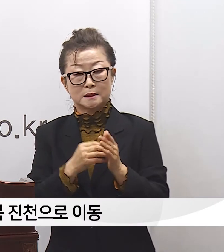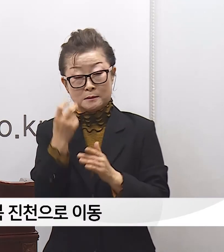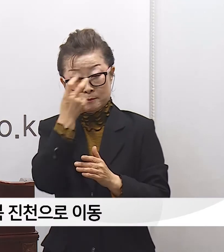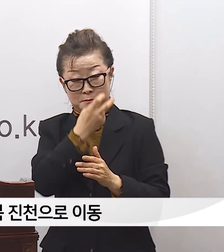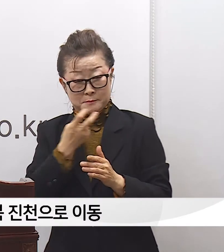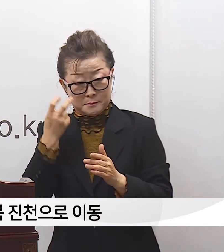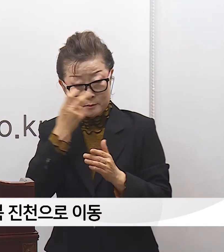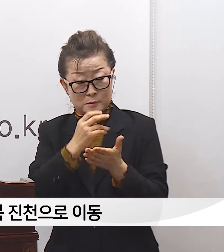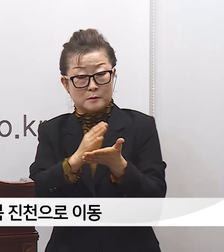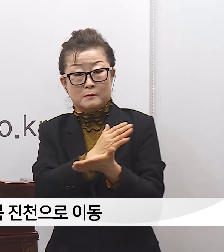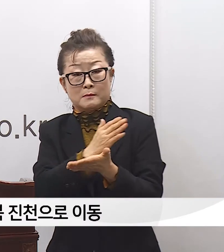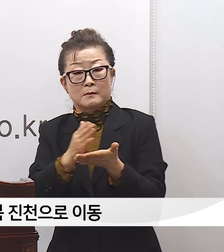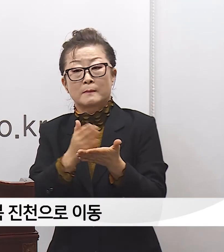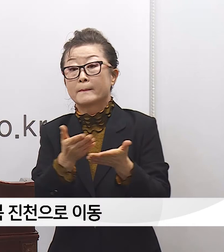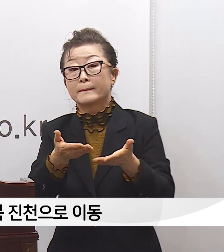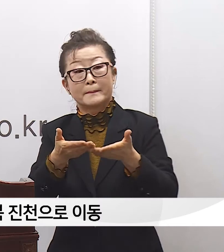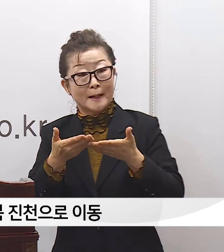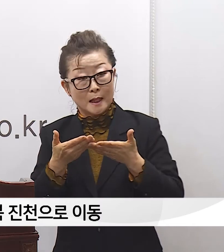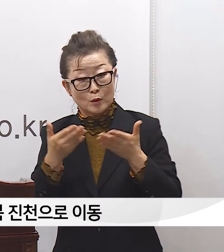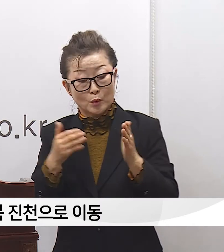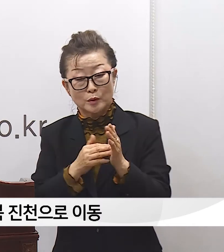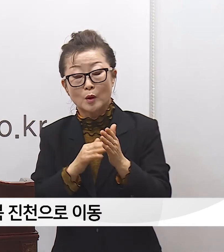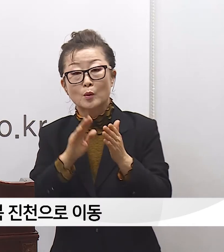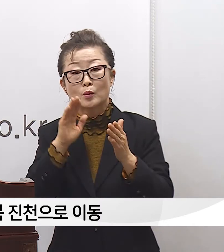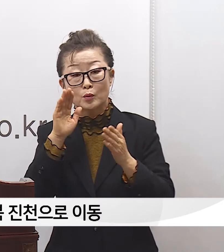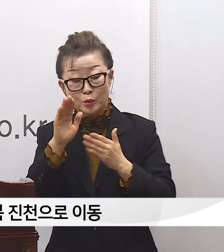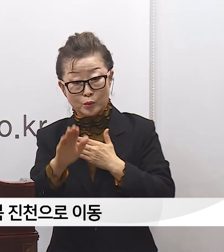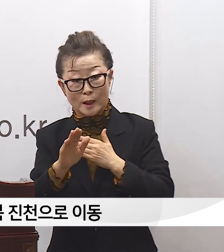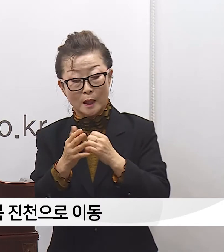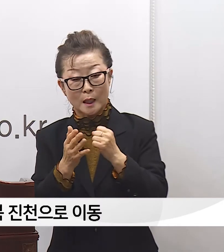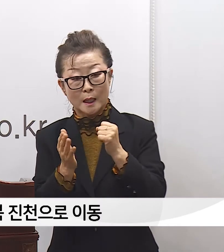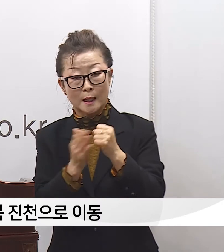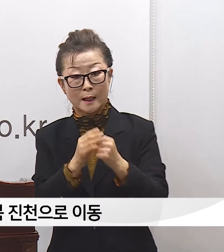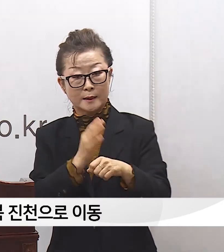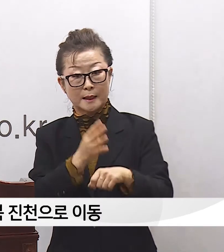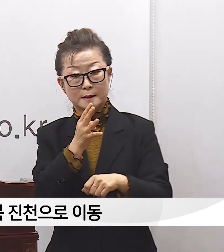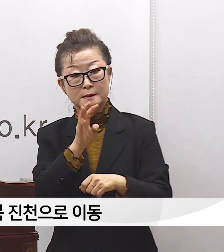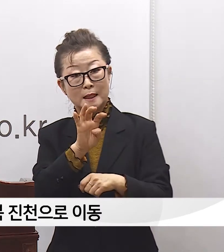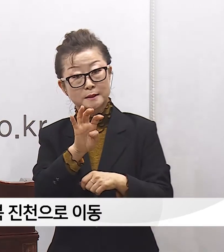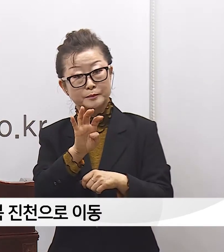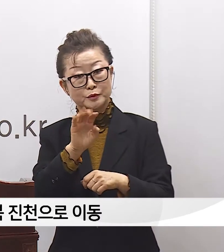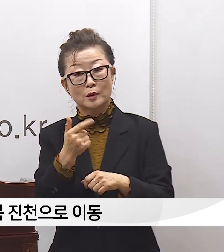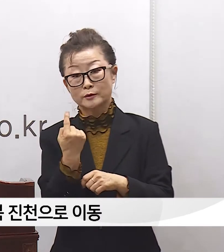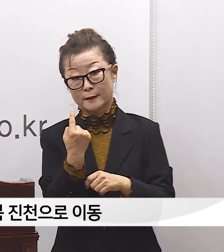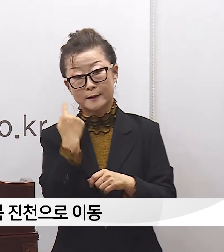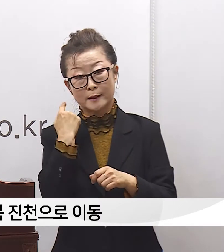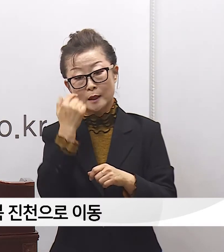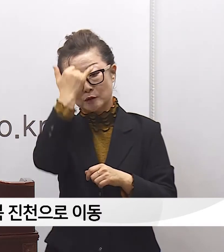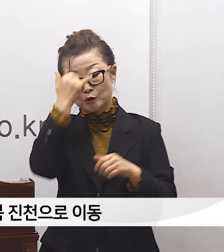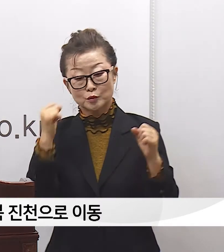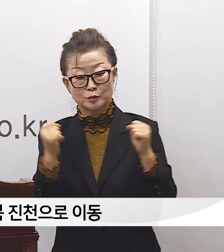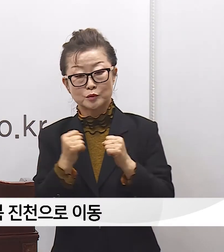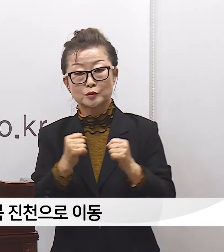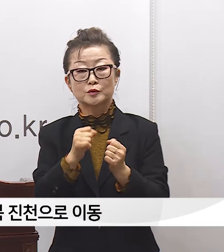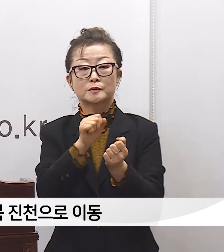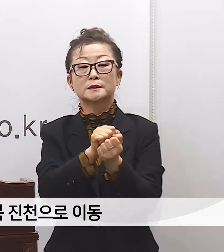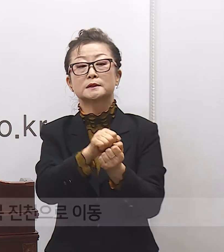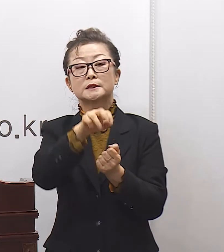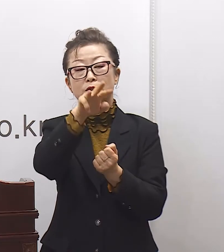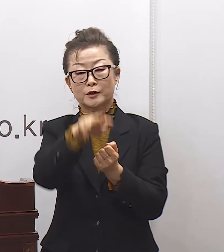선별 진료를 받은 후 오후 4시 40분 거주지인 충북